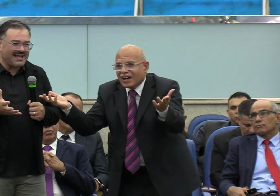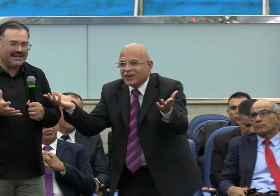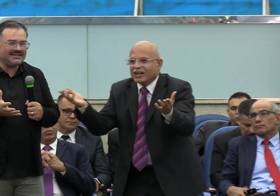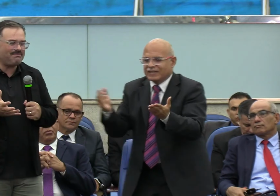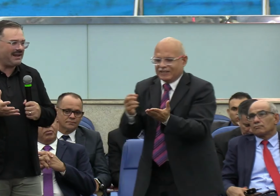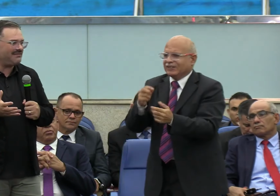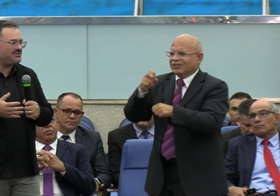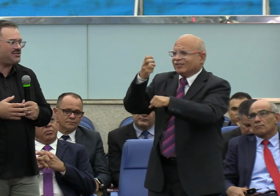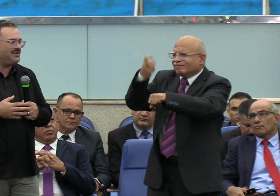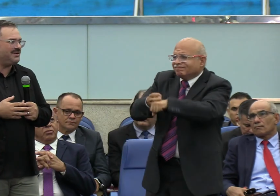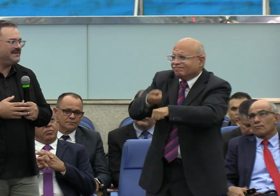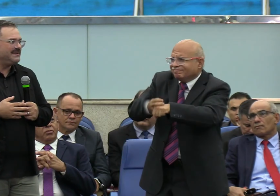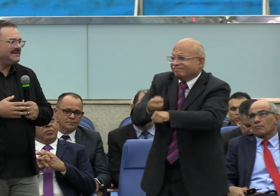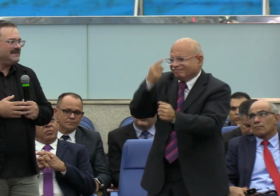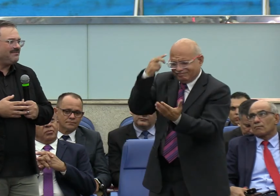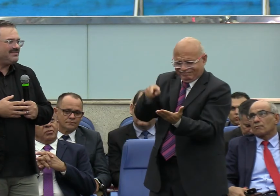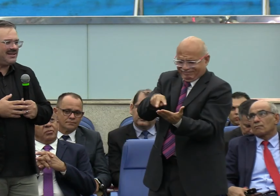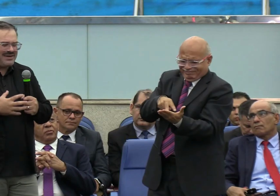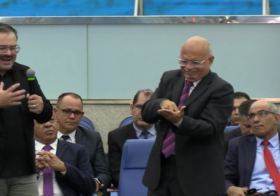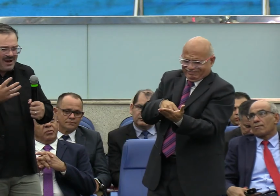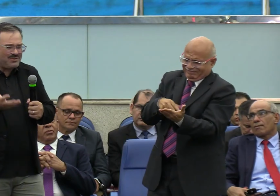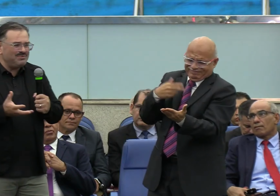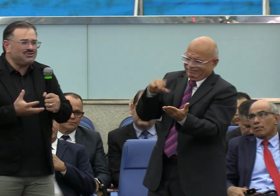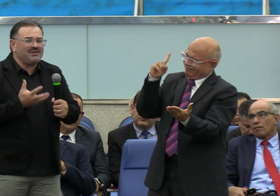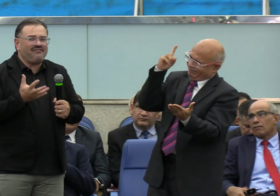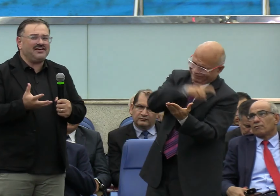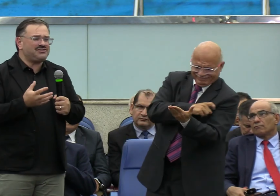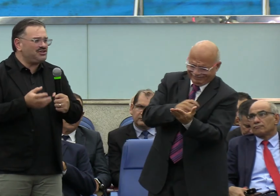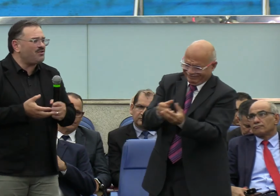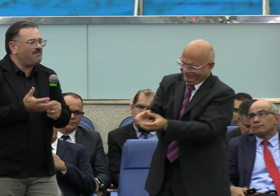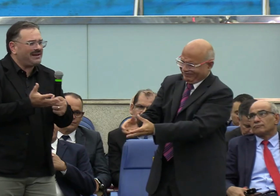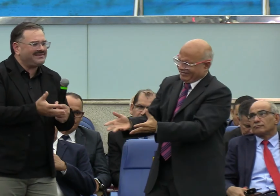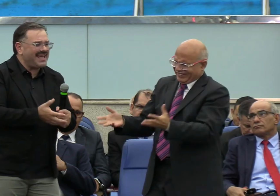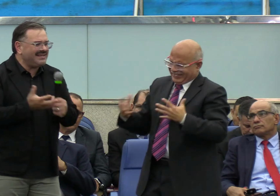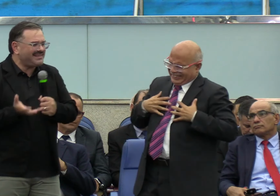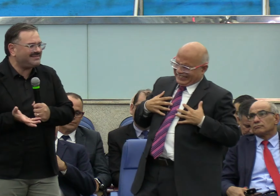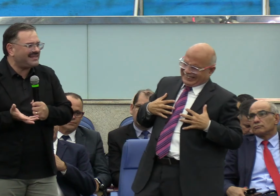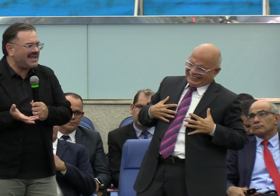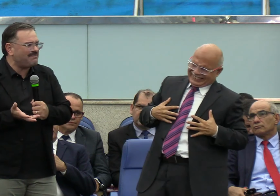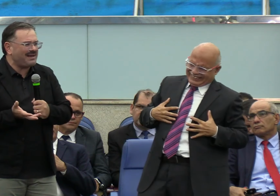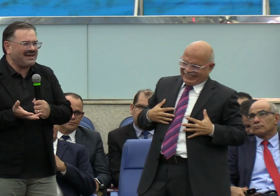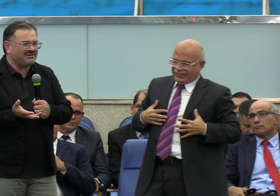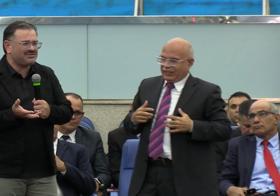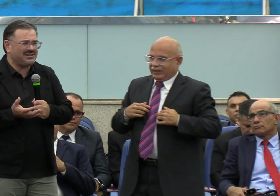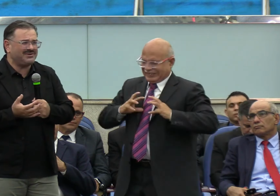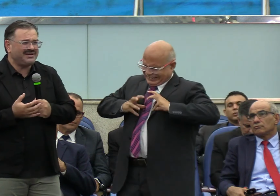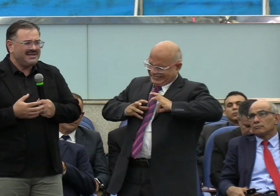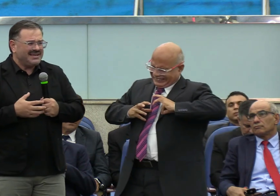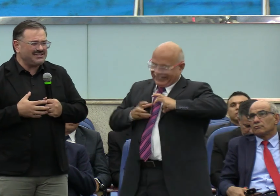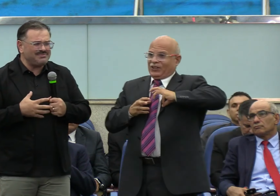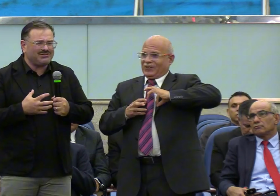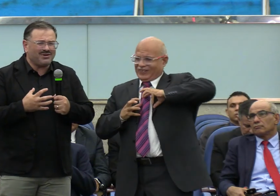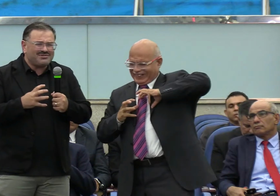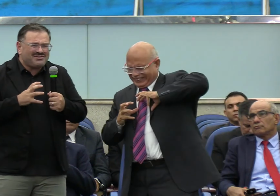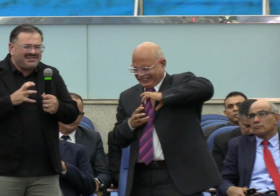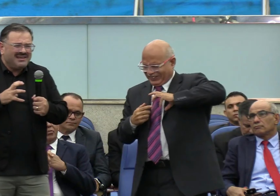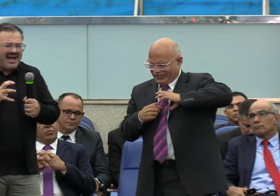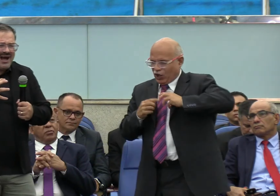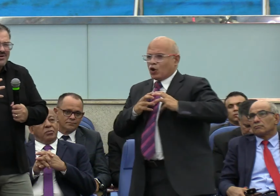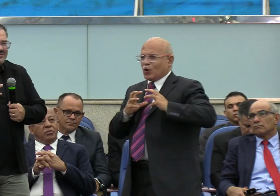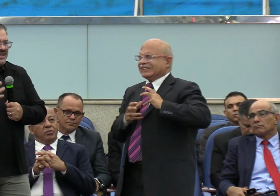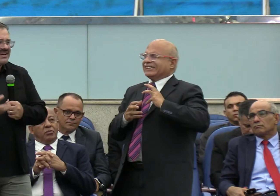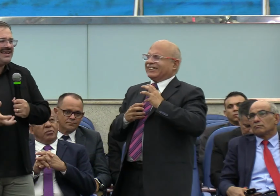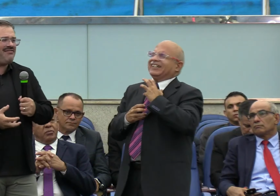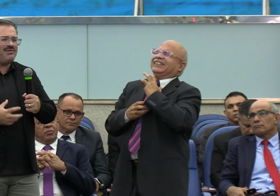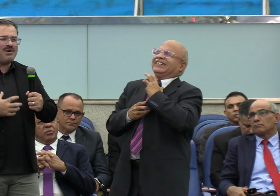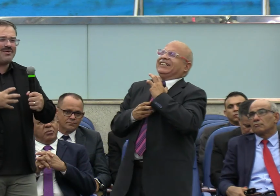compreendia nada da palavra do Senhor. Então era algo muito difícil de compreender, entender a palavra do Senhor. Isso me trouxe